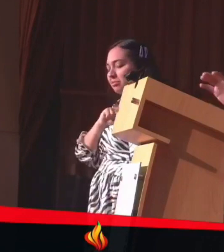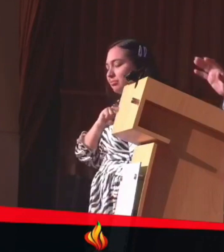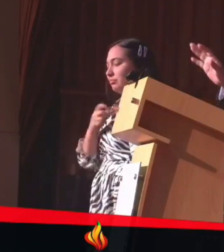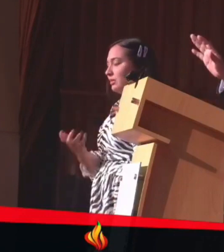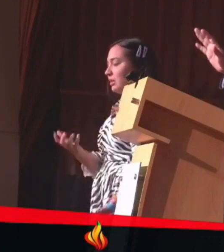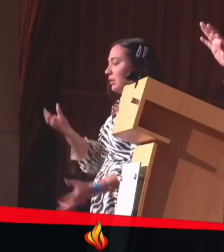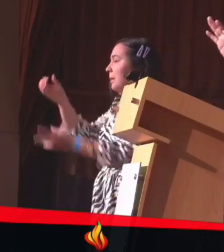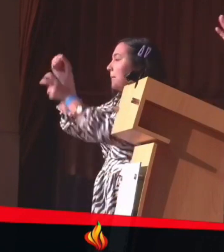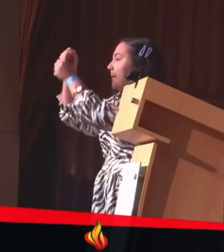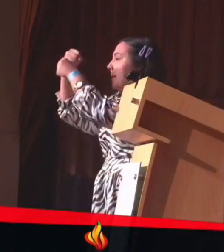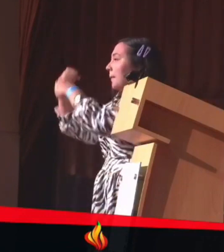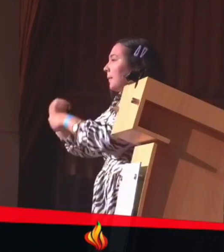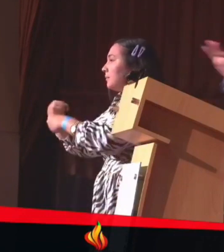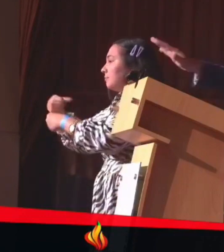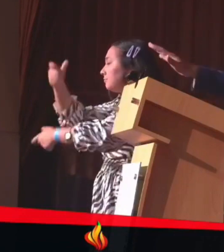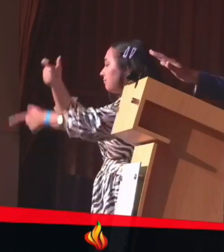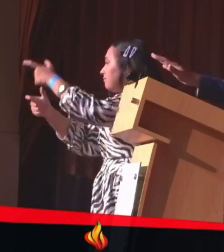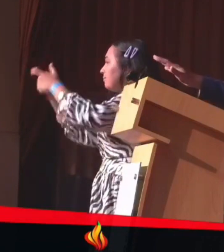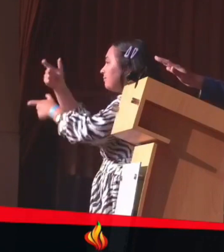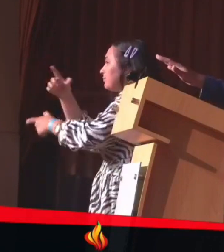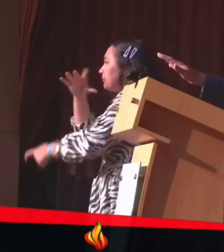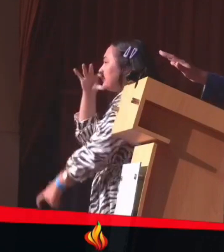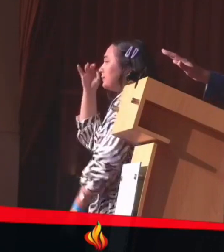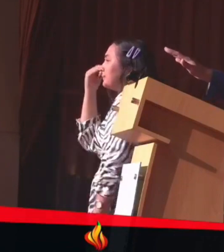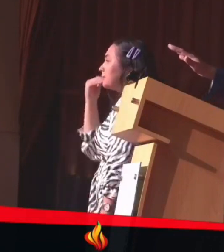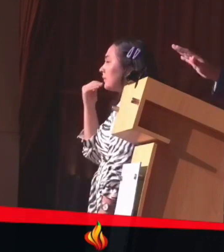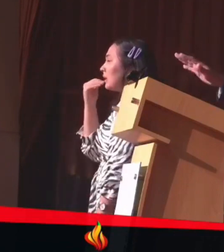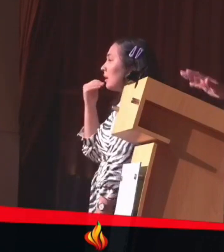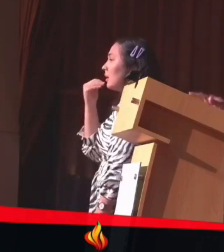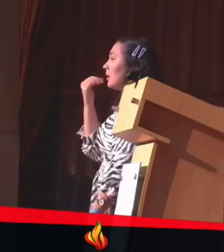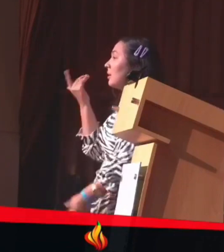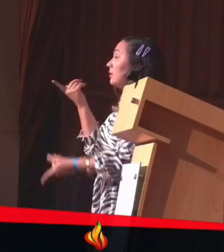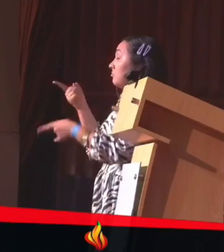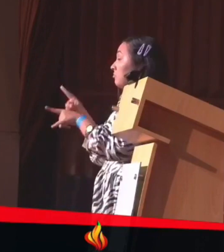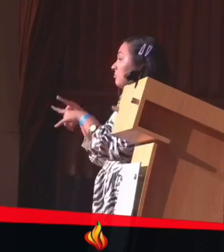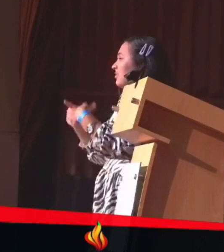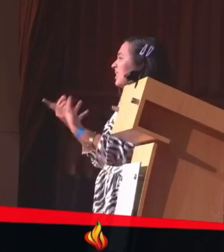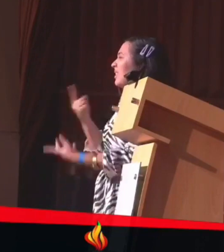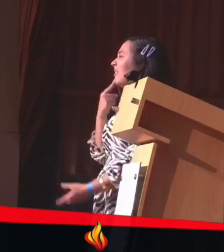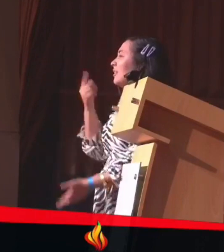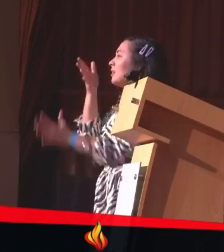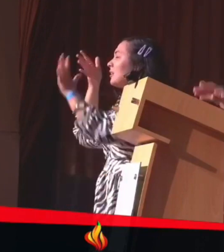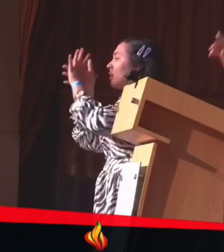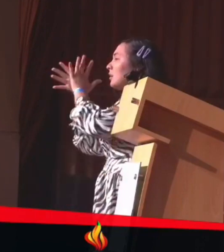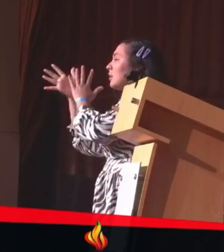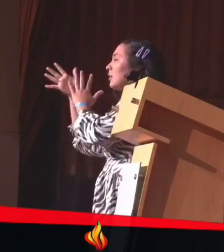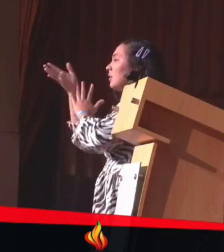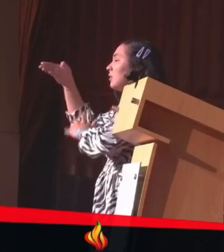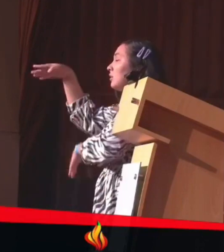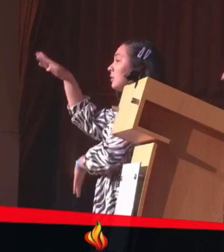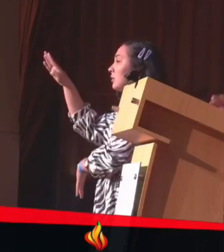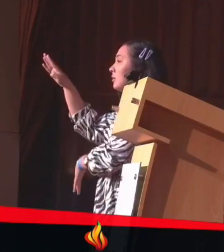raeré a toda vida de la faz de la tierra. Verso 8: pero Noé